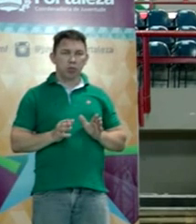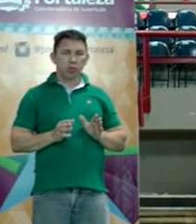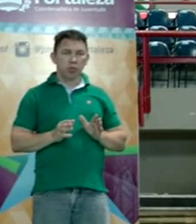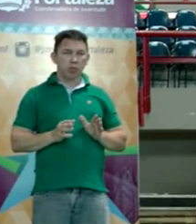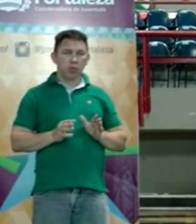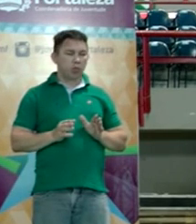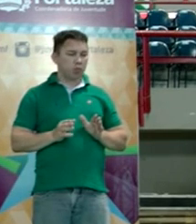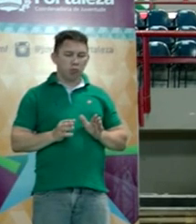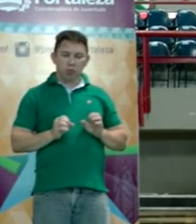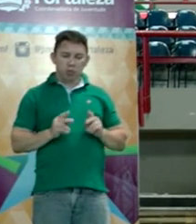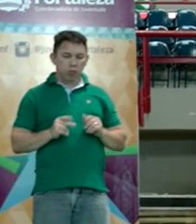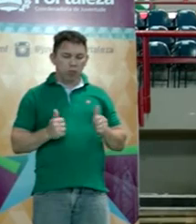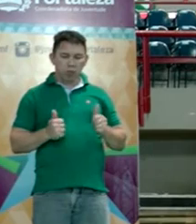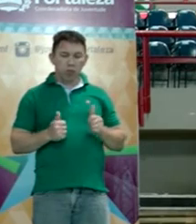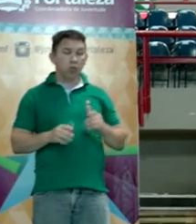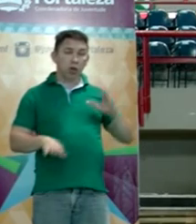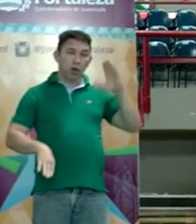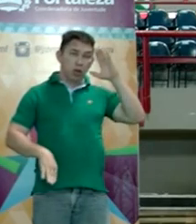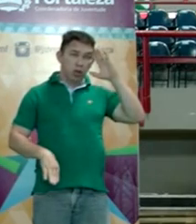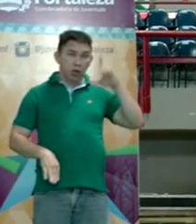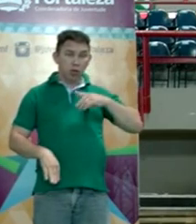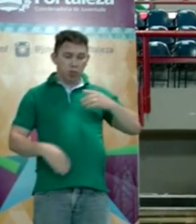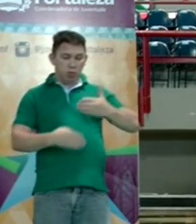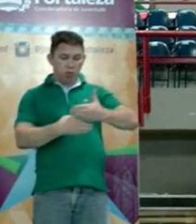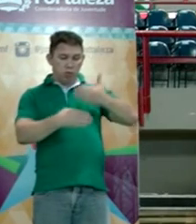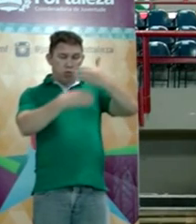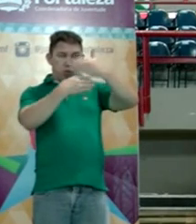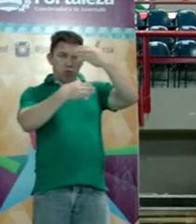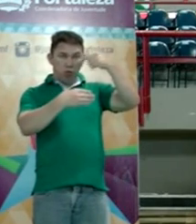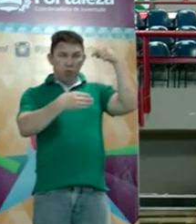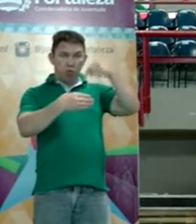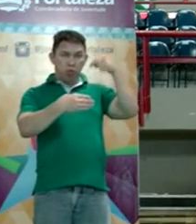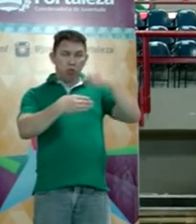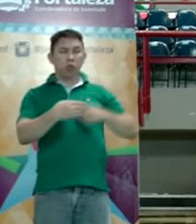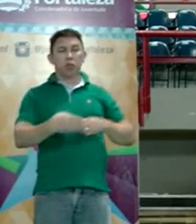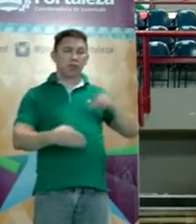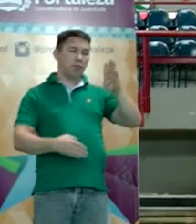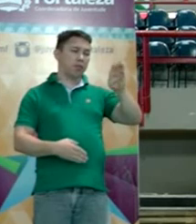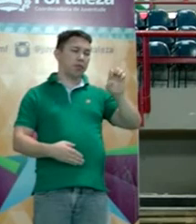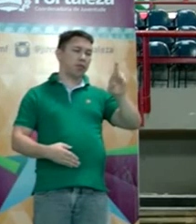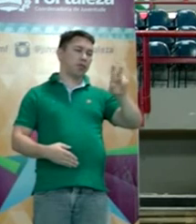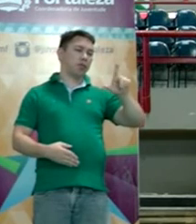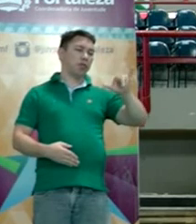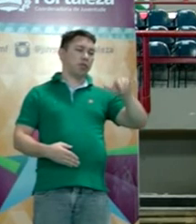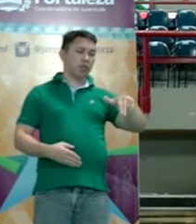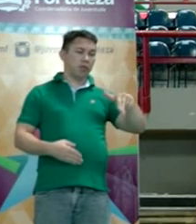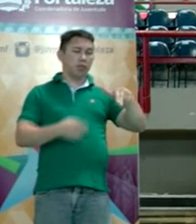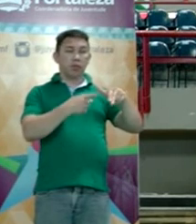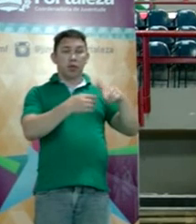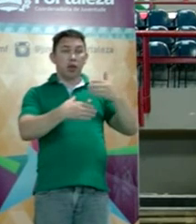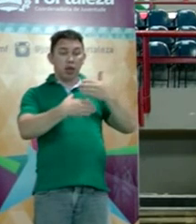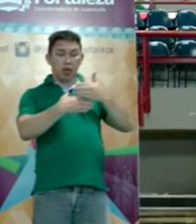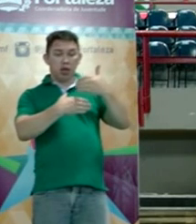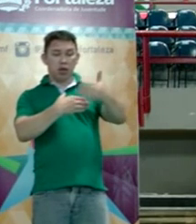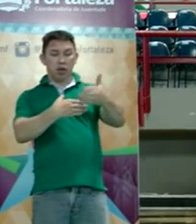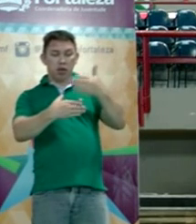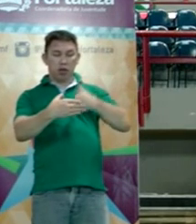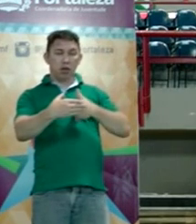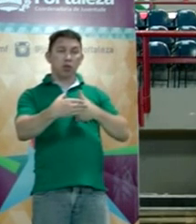Estava lá a fronteira, soldados, aquela coisa toda. O Muro de Berlim, ele estava